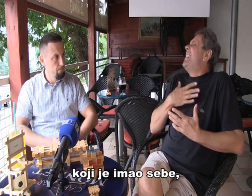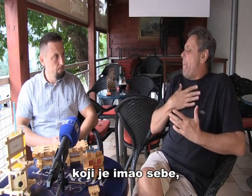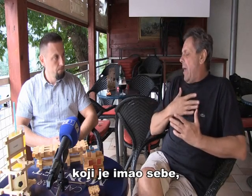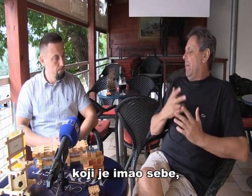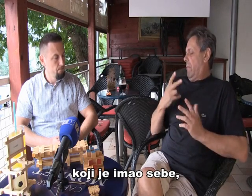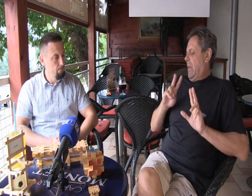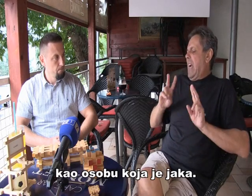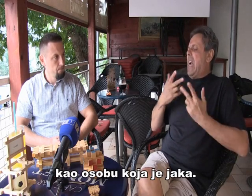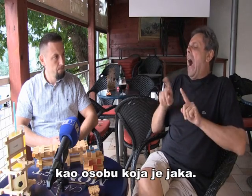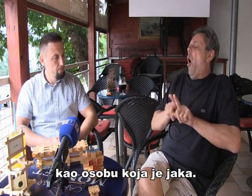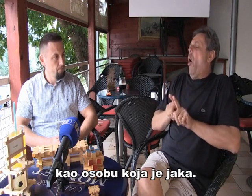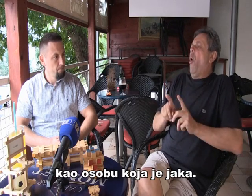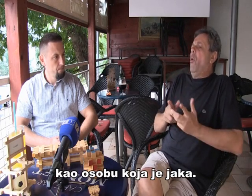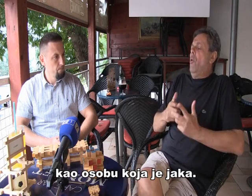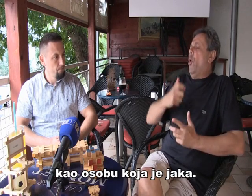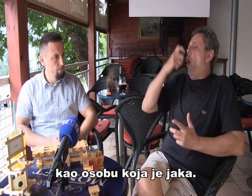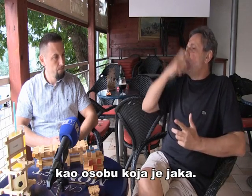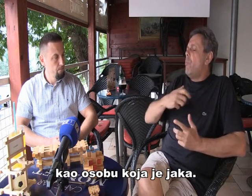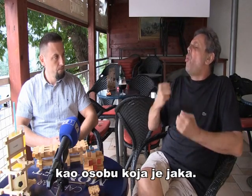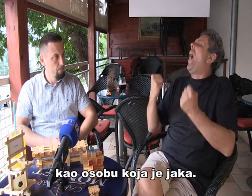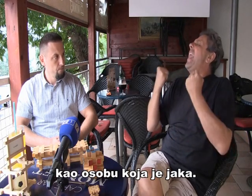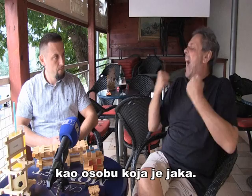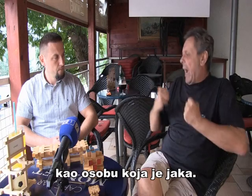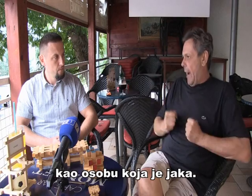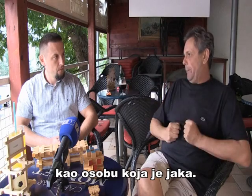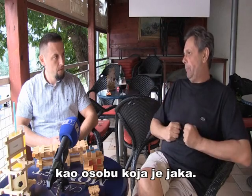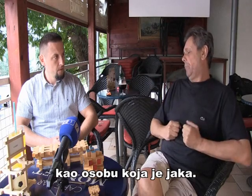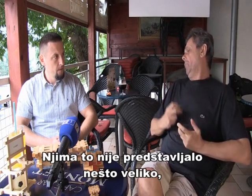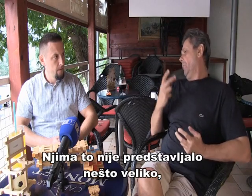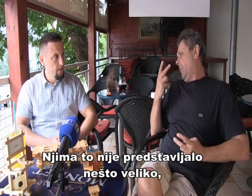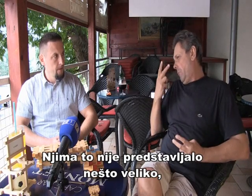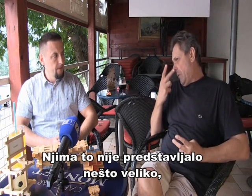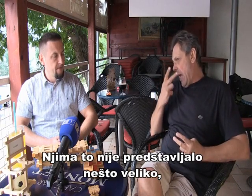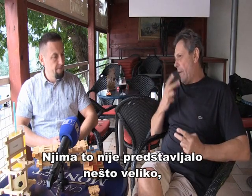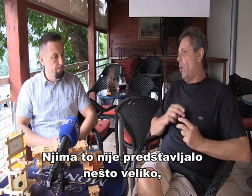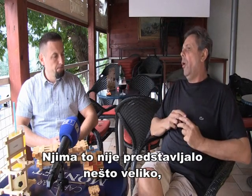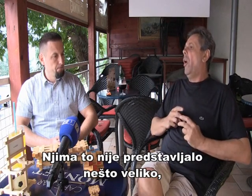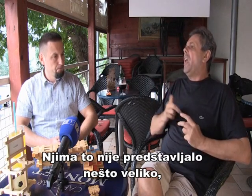sebe kao osobu koja je jaka. Naravno, i